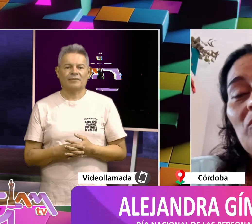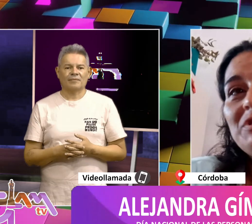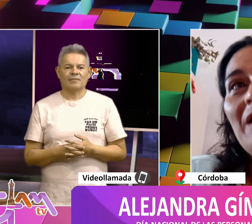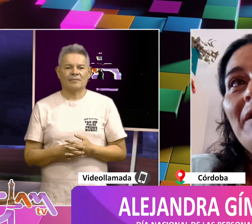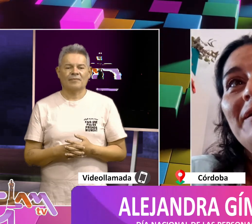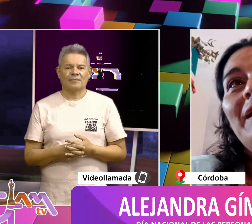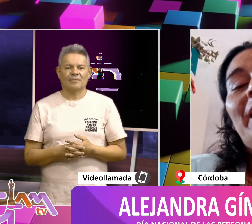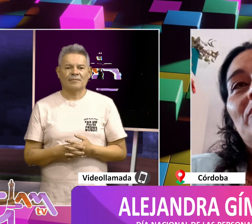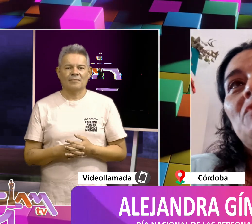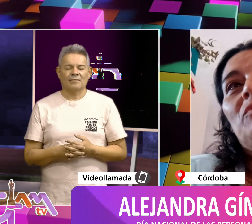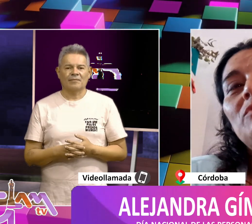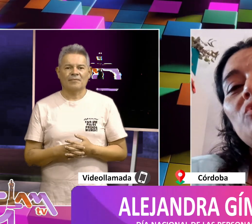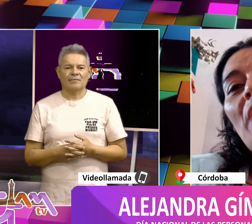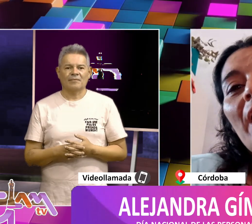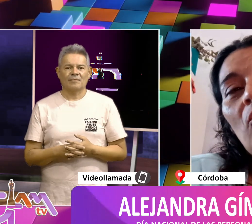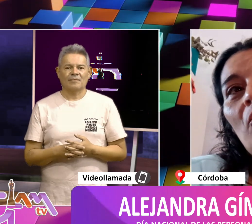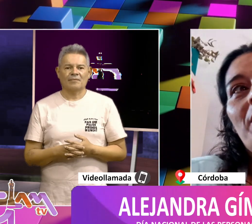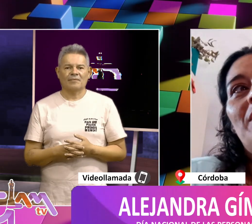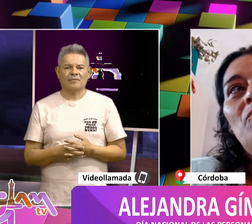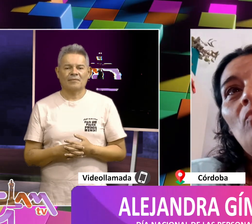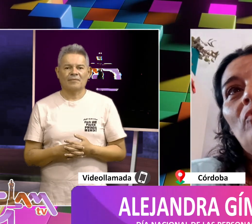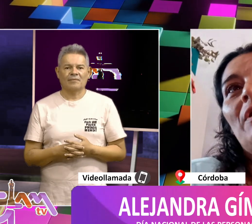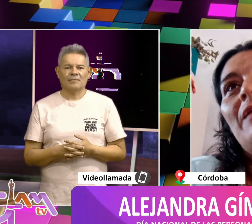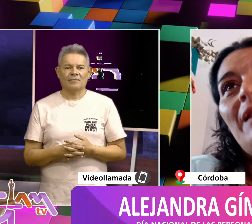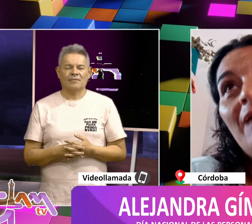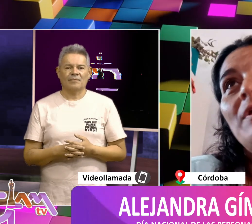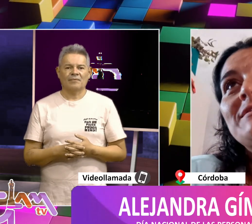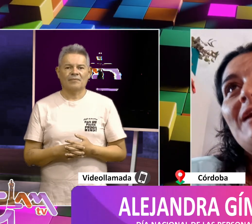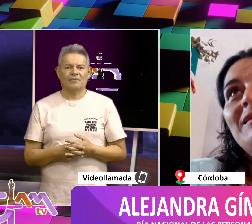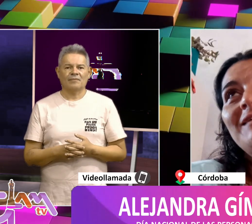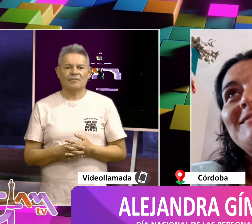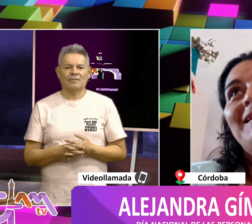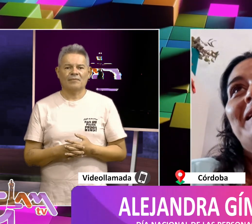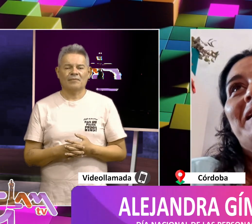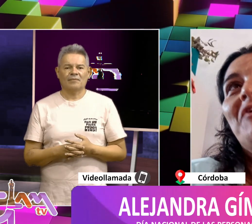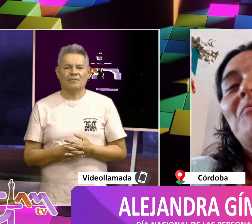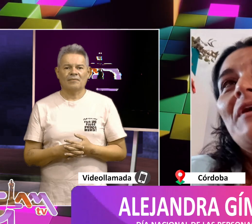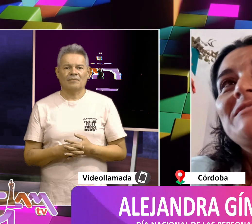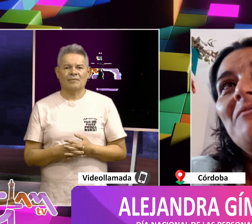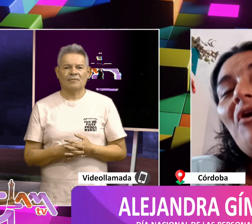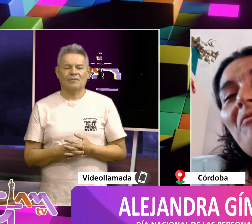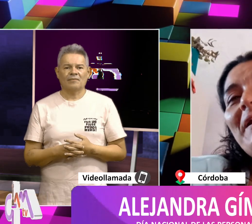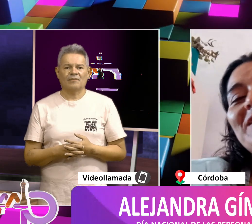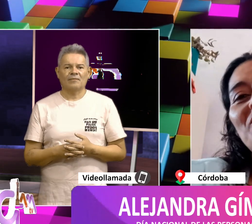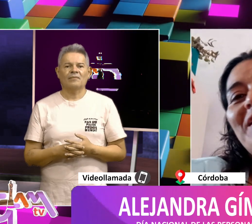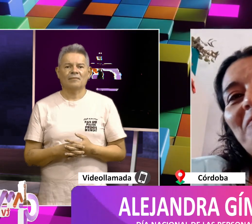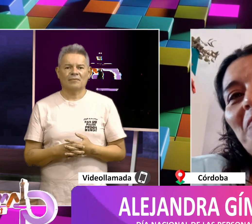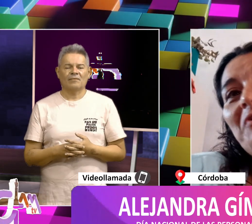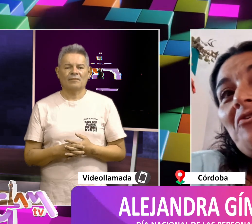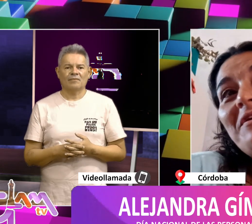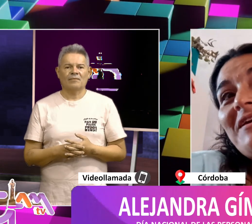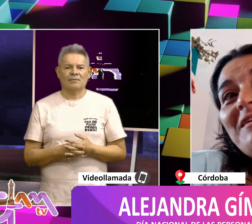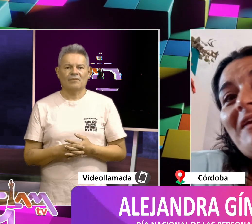no escuchaban. Entonces, cuando ellos descubren el mundo de la de lengua de señas, es como decís vos, para ellos era